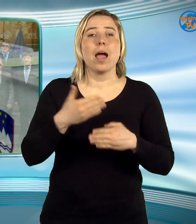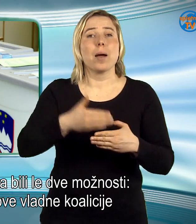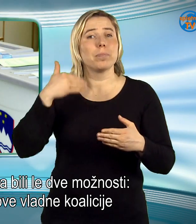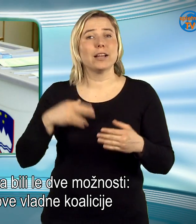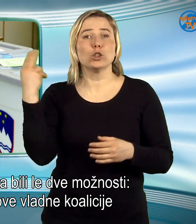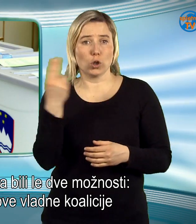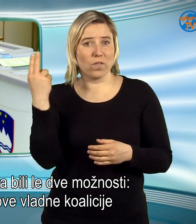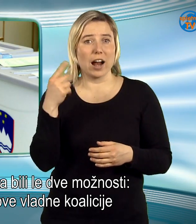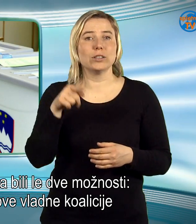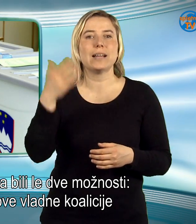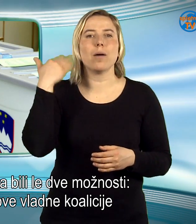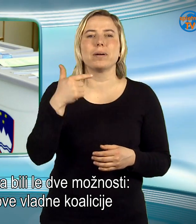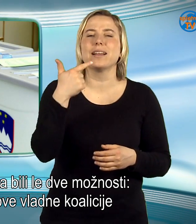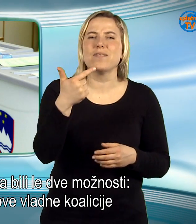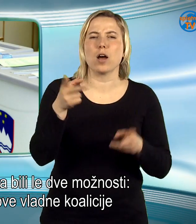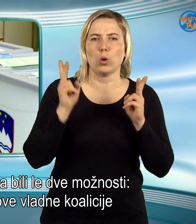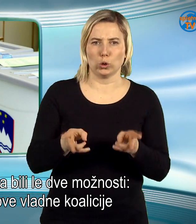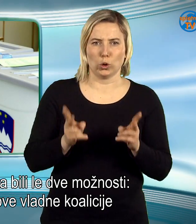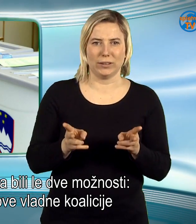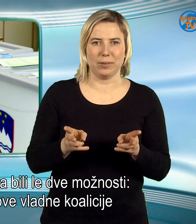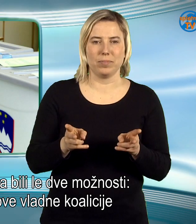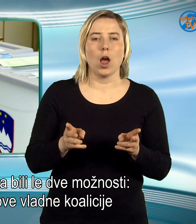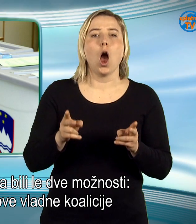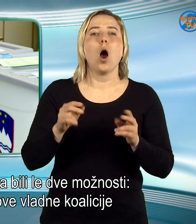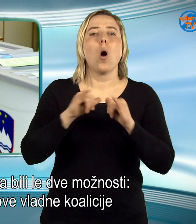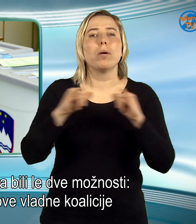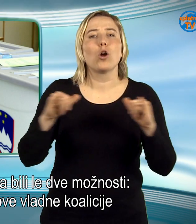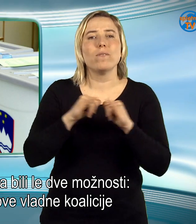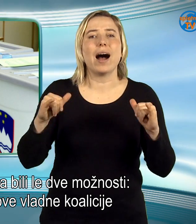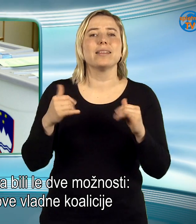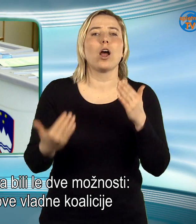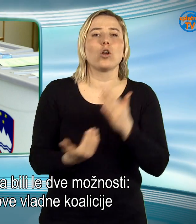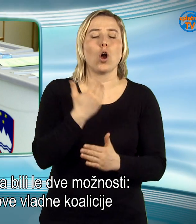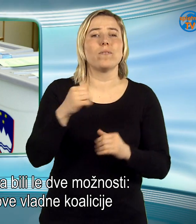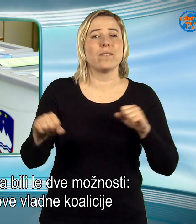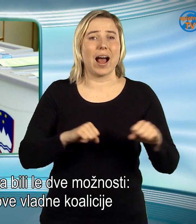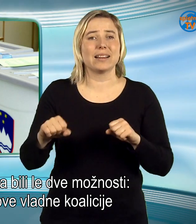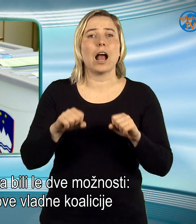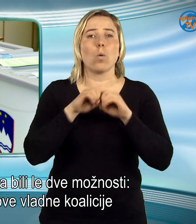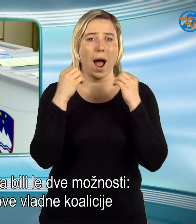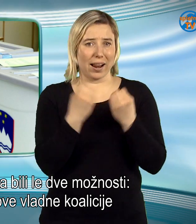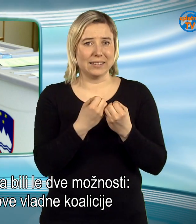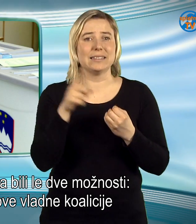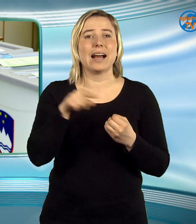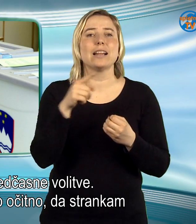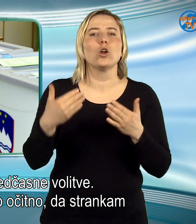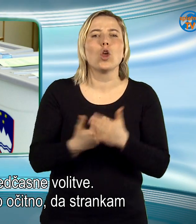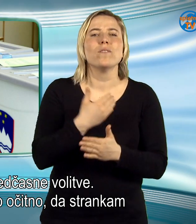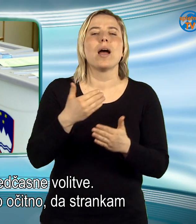Pred Slovenijo sta bili le dve možnosti: oblikovanje nove vladne koalicije ali nove predčasne